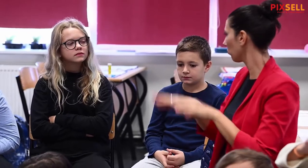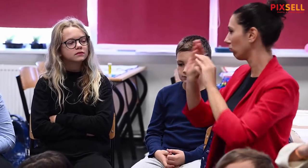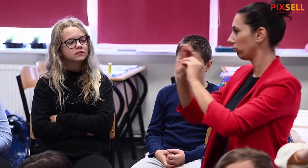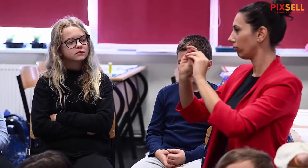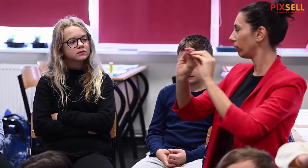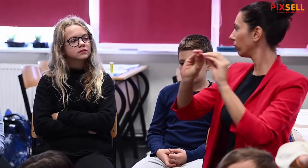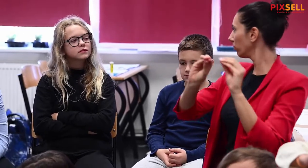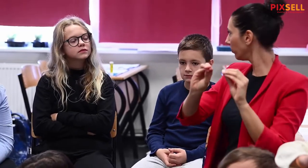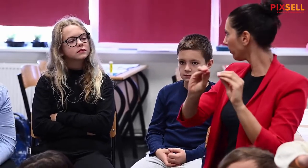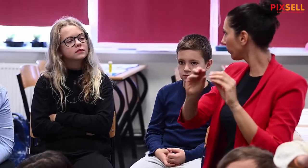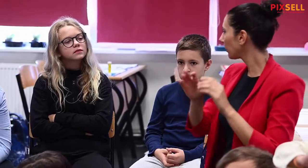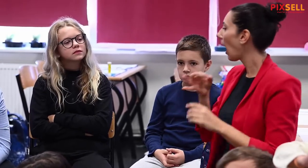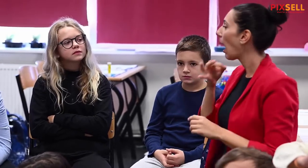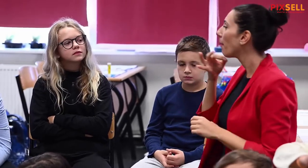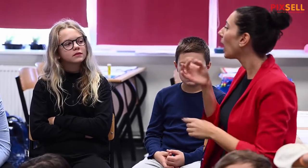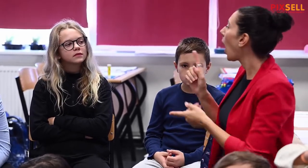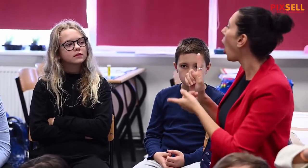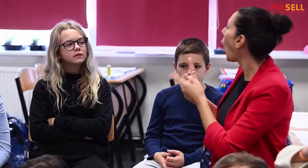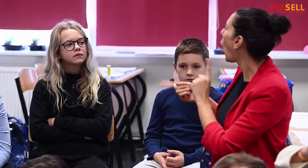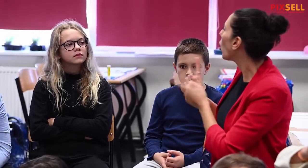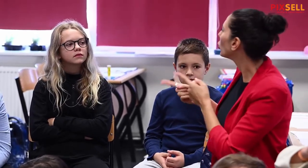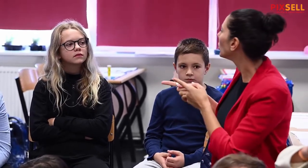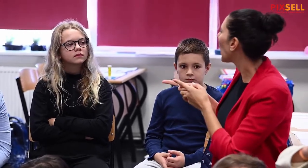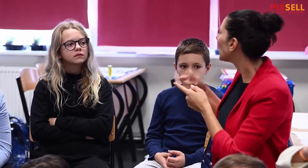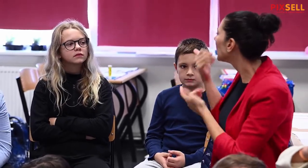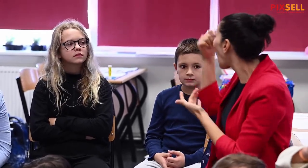Na boru. A kak je ta učiteljica se zove koja je to s vama radila?